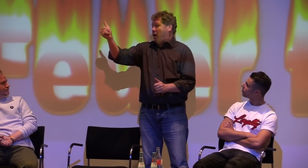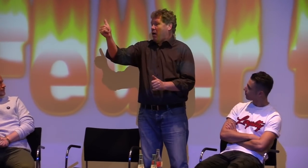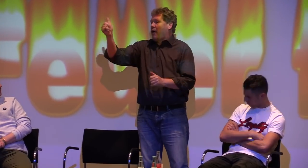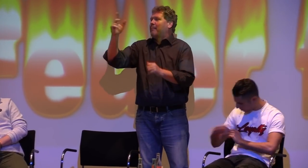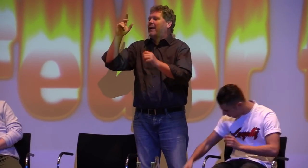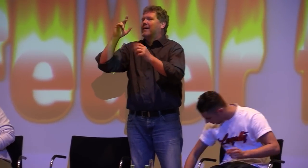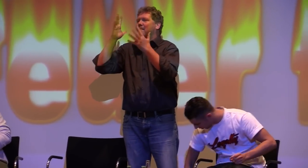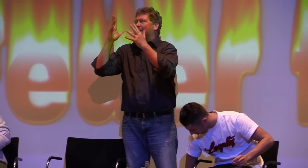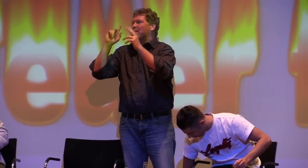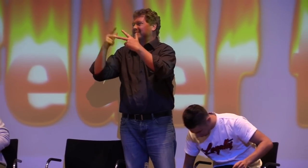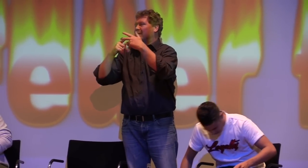Ja!